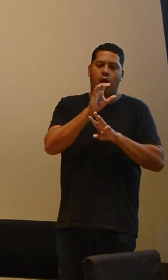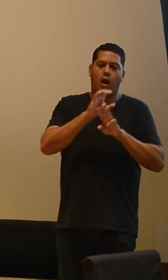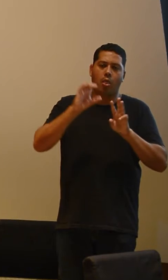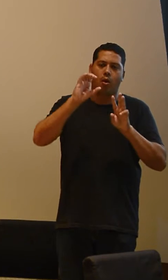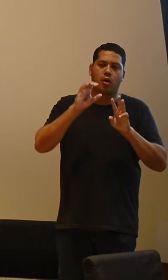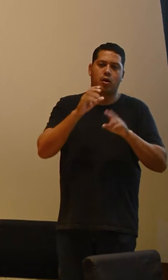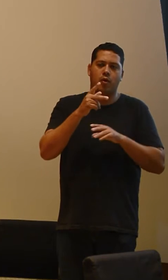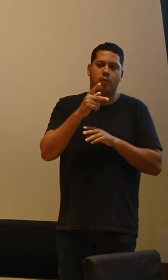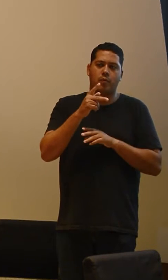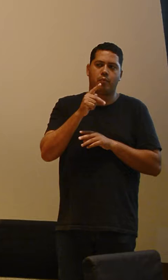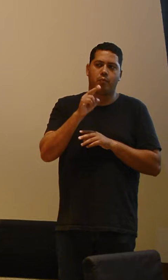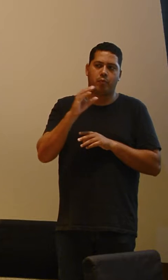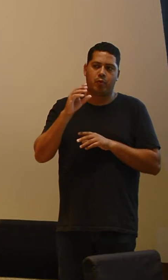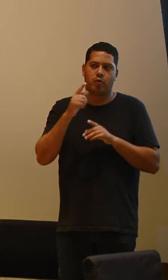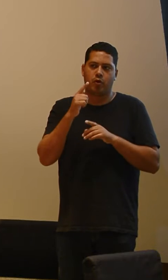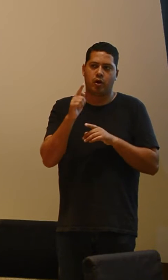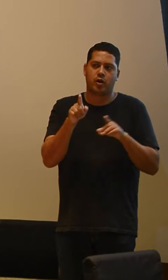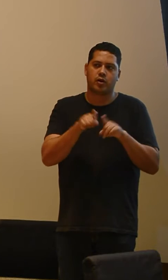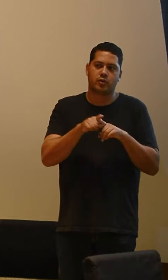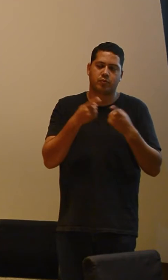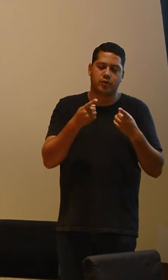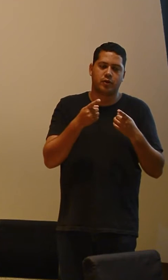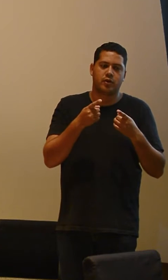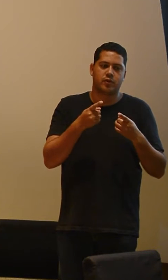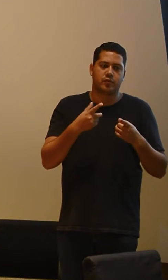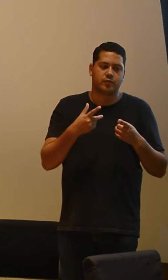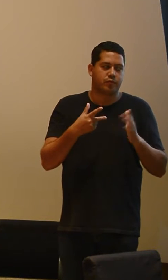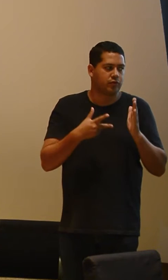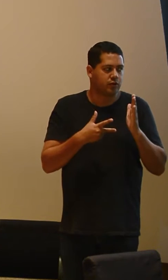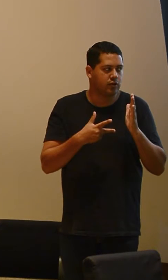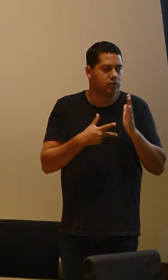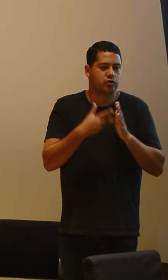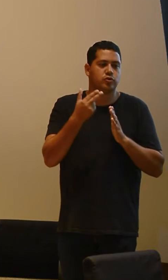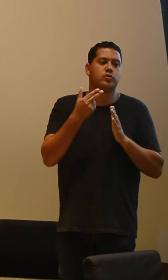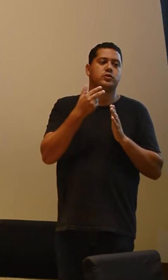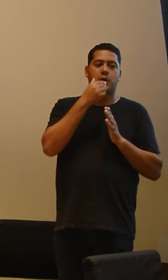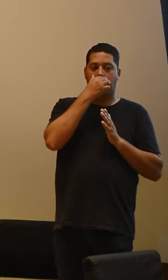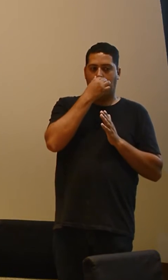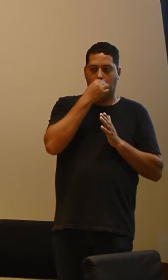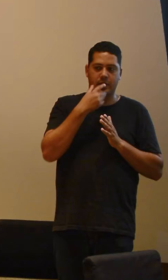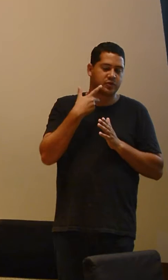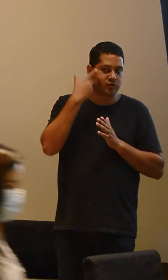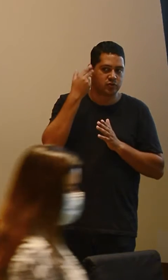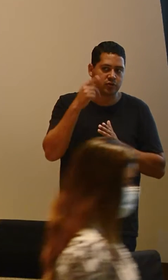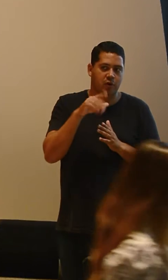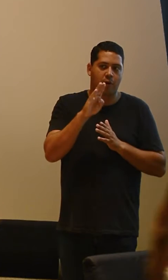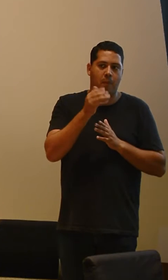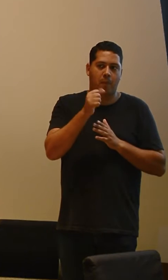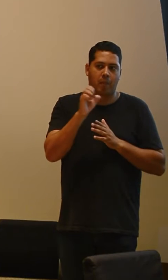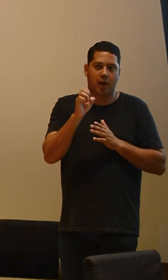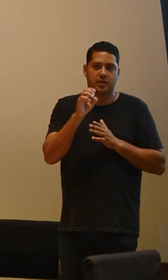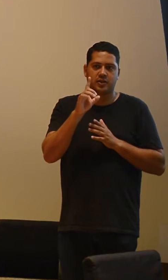Goiás, residência médica em otorrinolaringologia e cirurgia cérvico-facial pelo Hospital de Base,